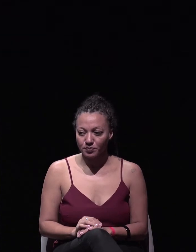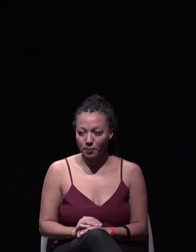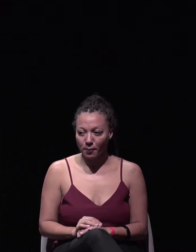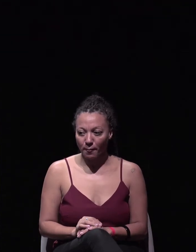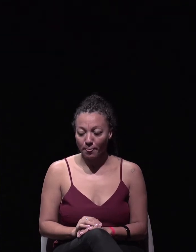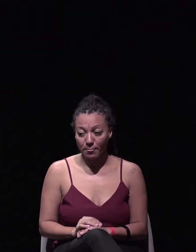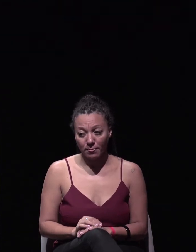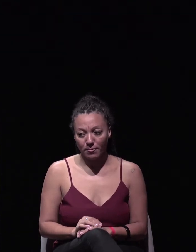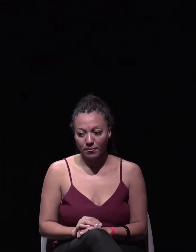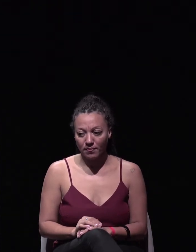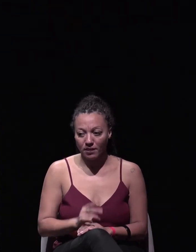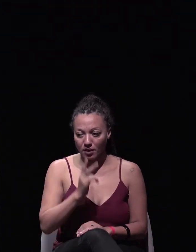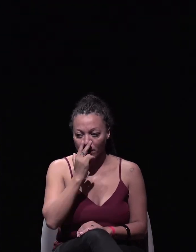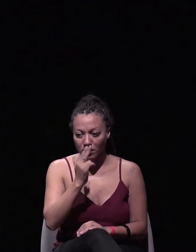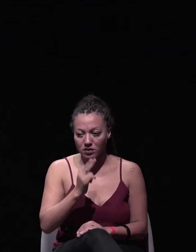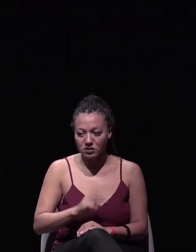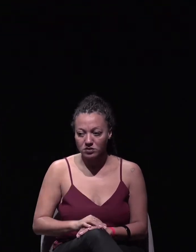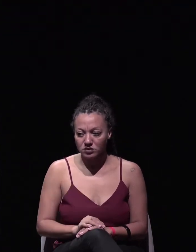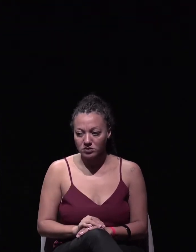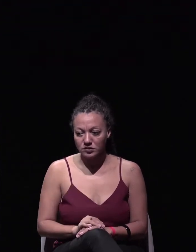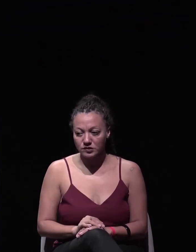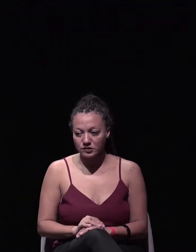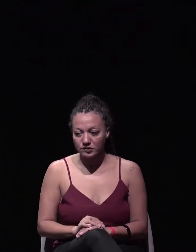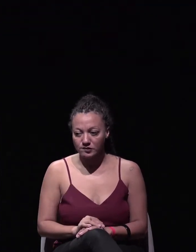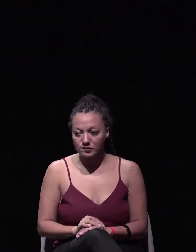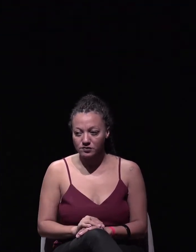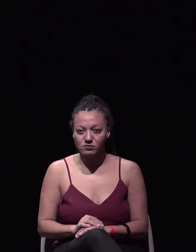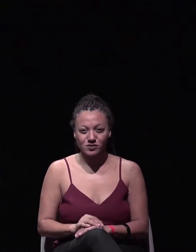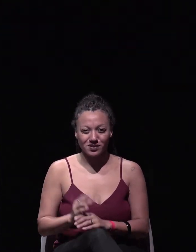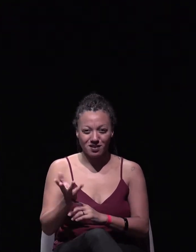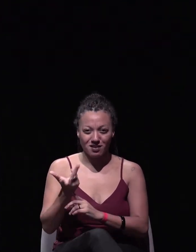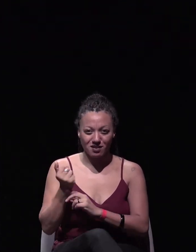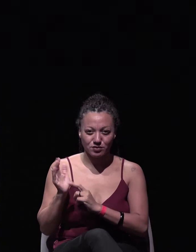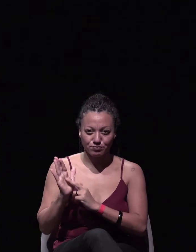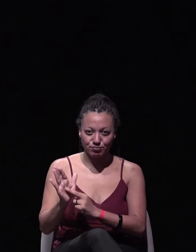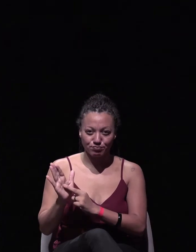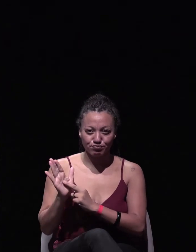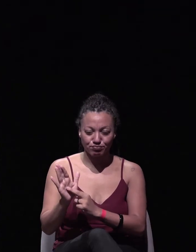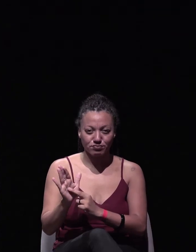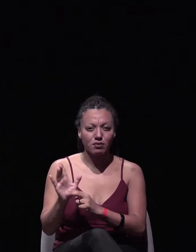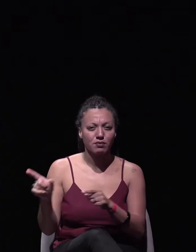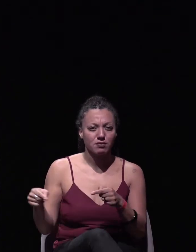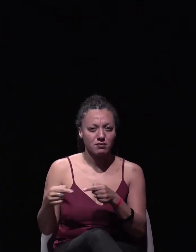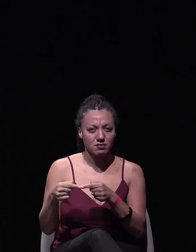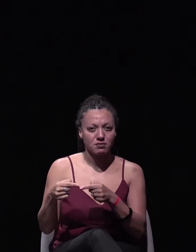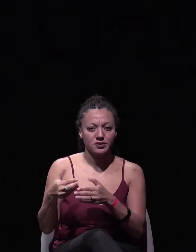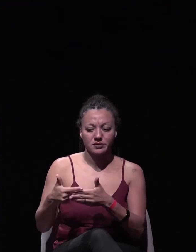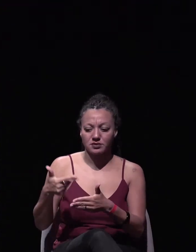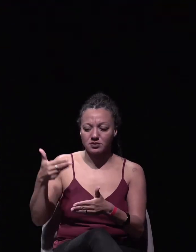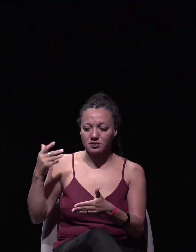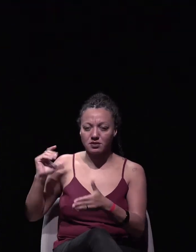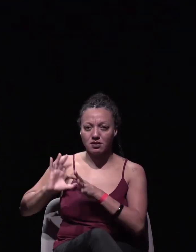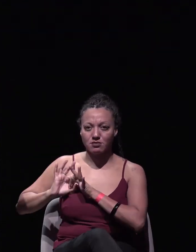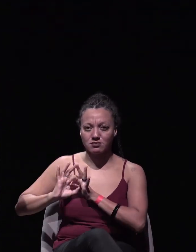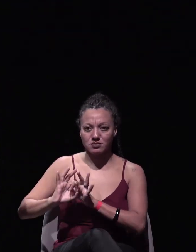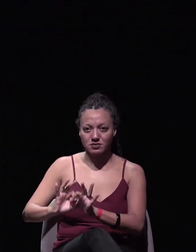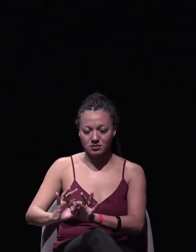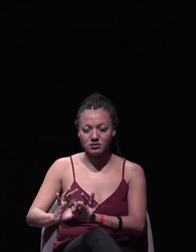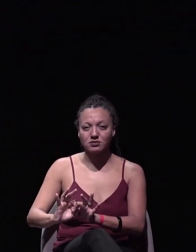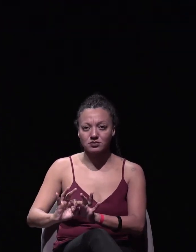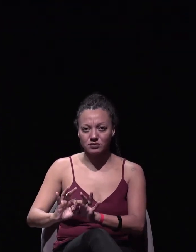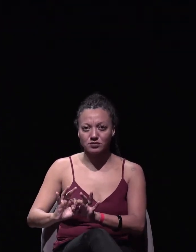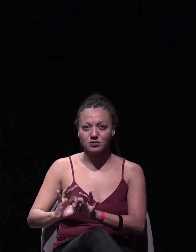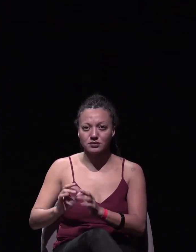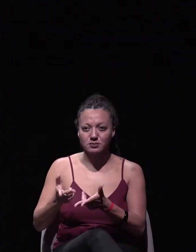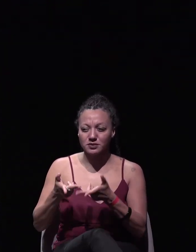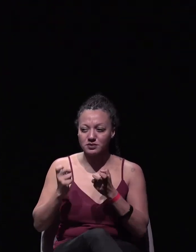Então, me parece, né, que essas representações, já foi feita essa alusão, né, a uma presença de